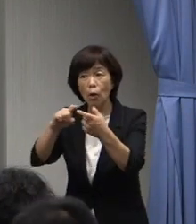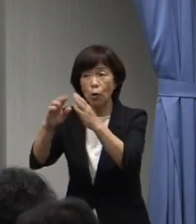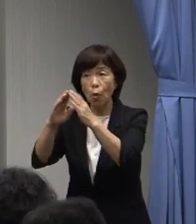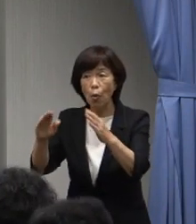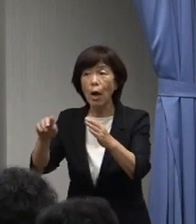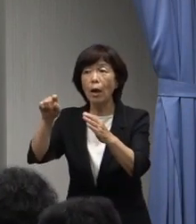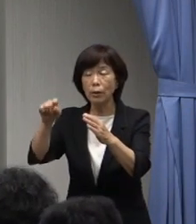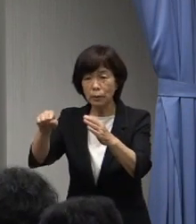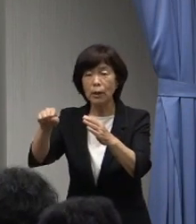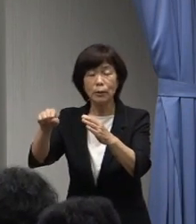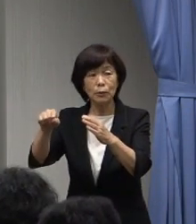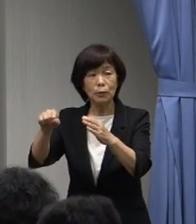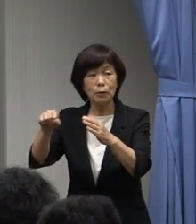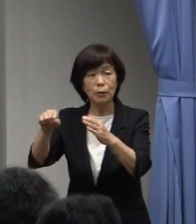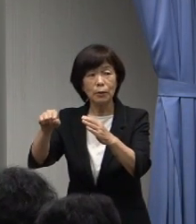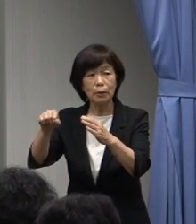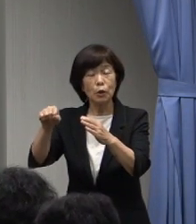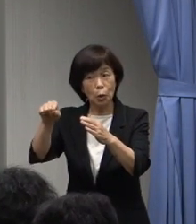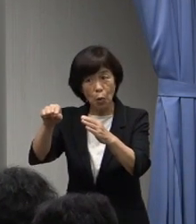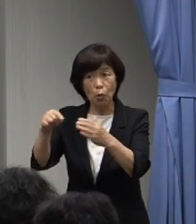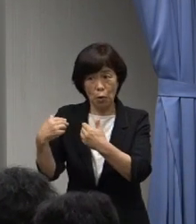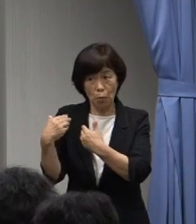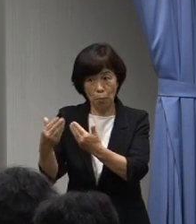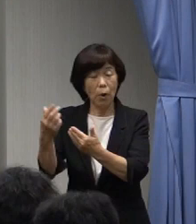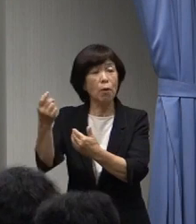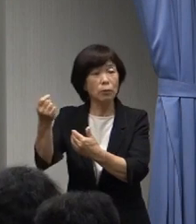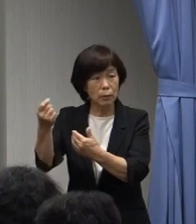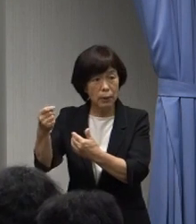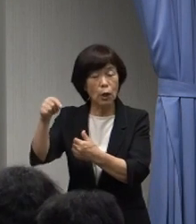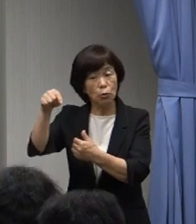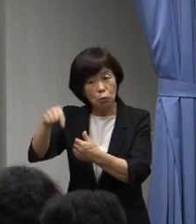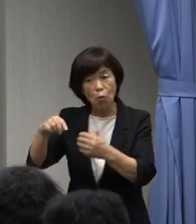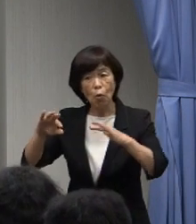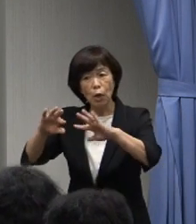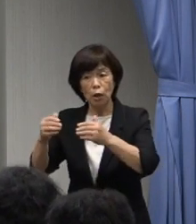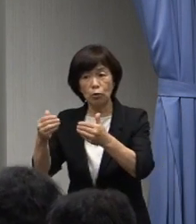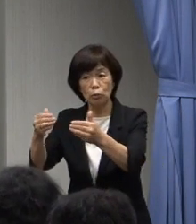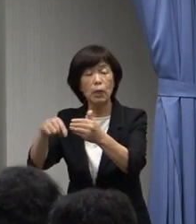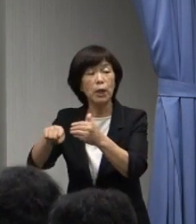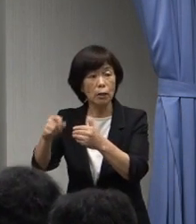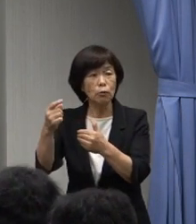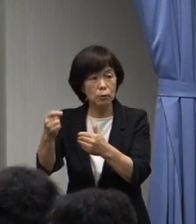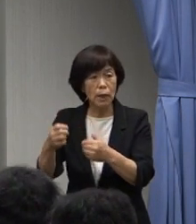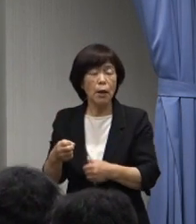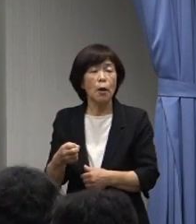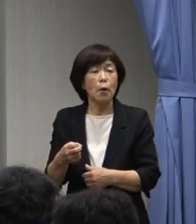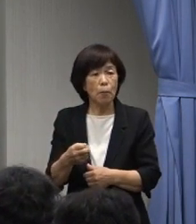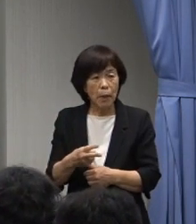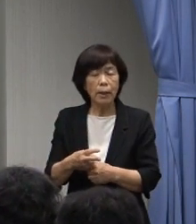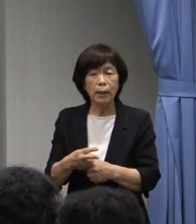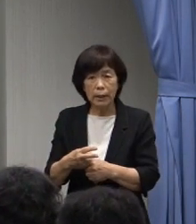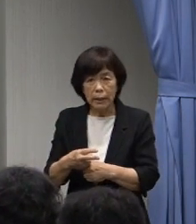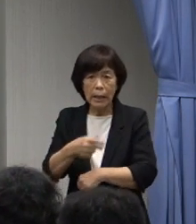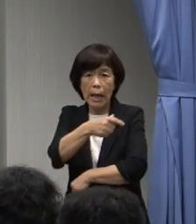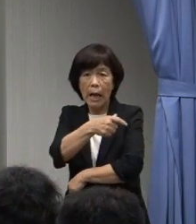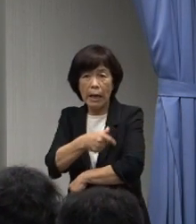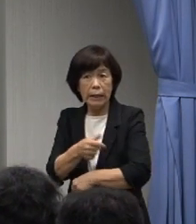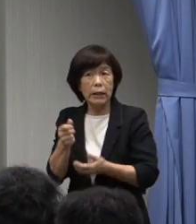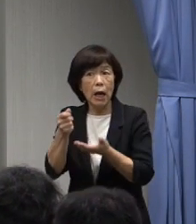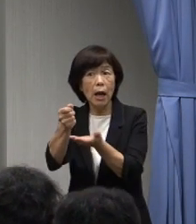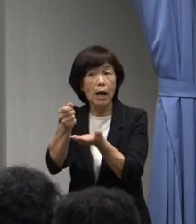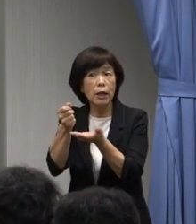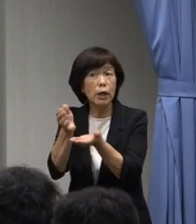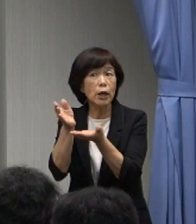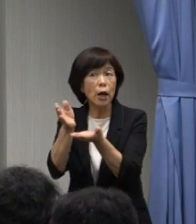公表非公表も含めて博覧会協会の中では進めていくと そしてまたその後記者会見もやっていると思いますので